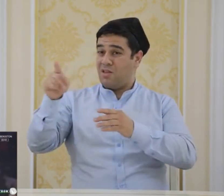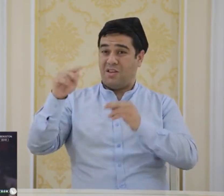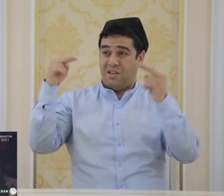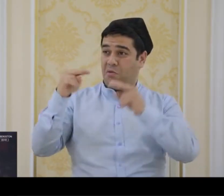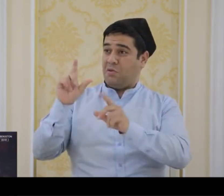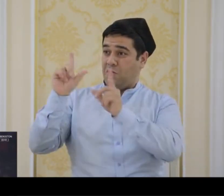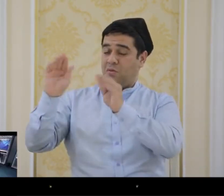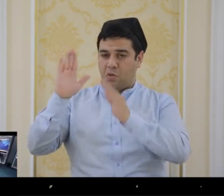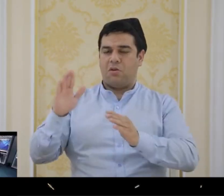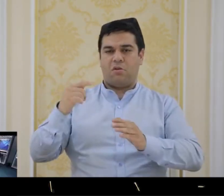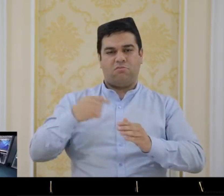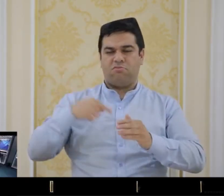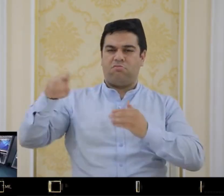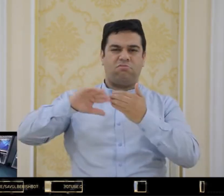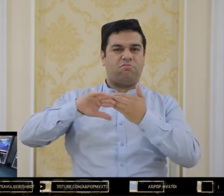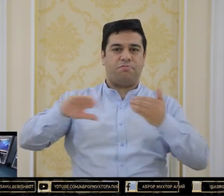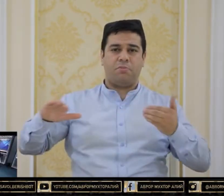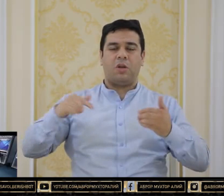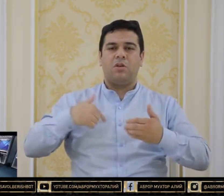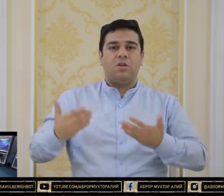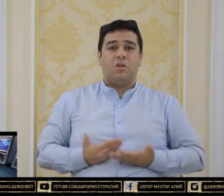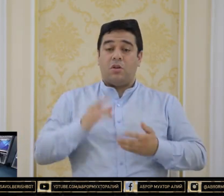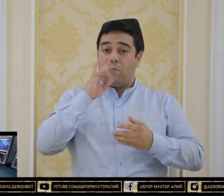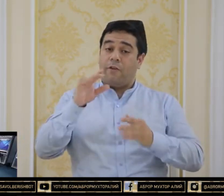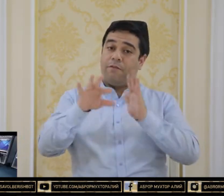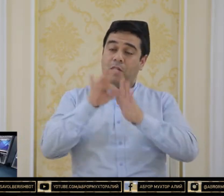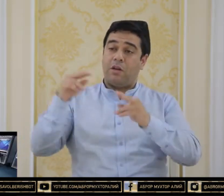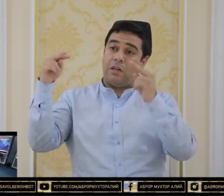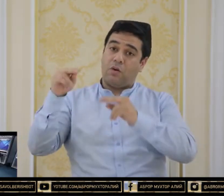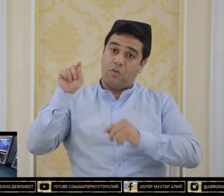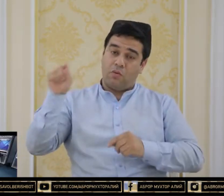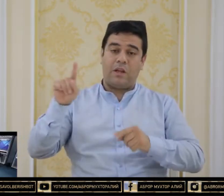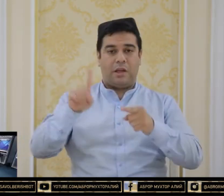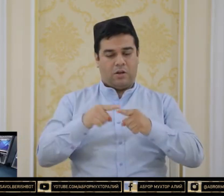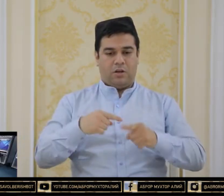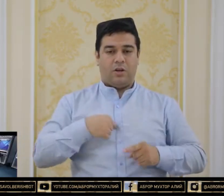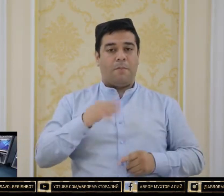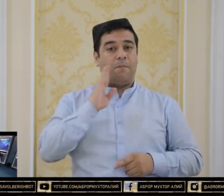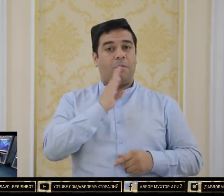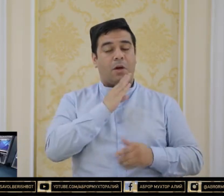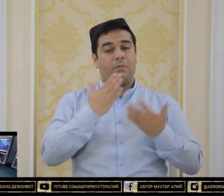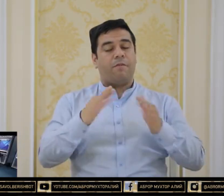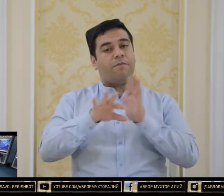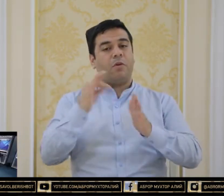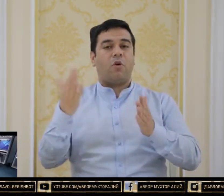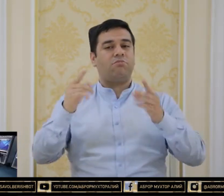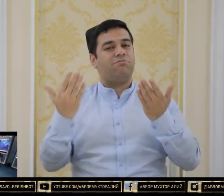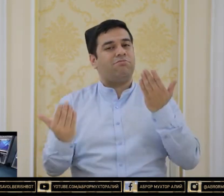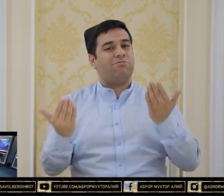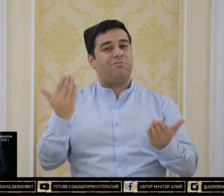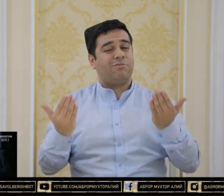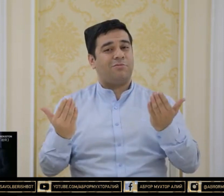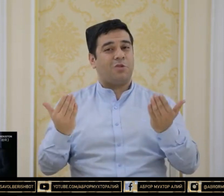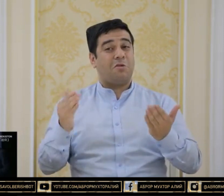kiradigan bo'lsang dedim, meni tark etasan dedim. Yo Yahova dedim, yo men onangman. Onang deb shunaqa